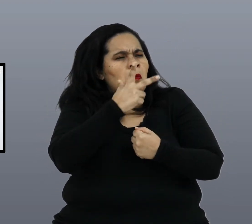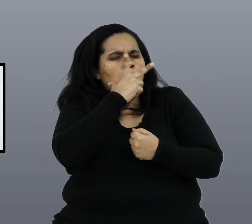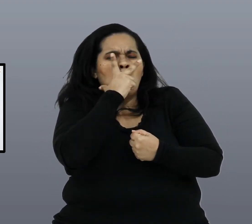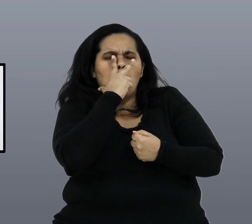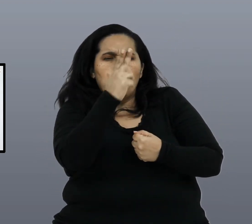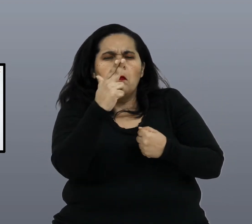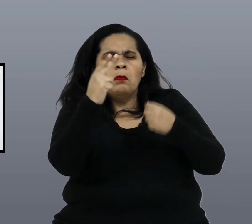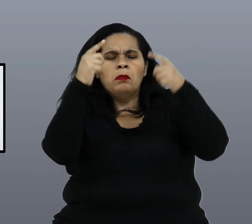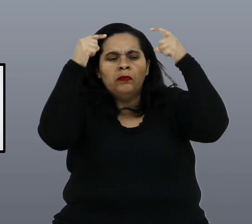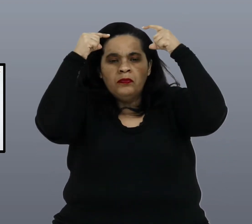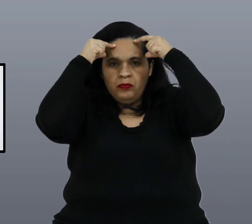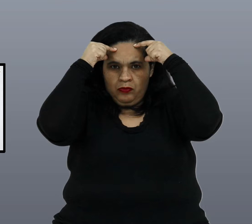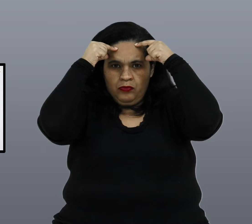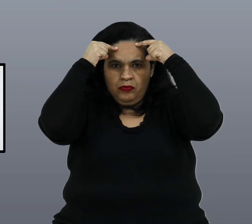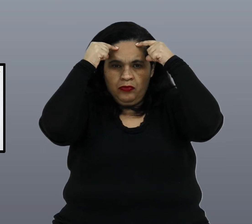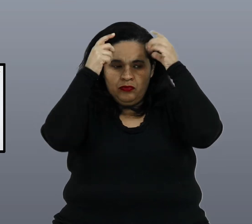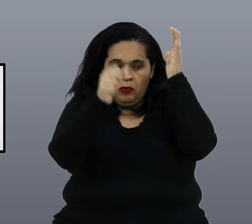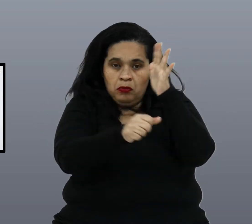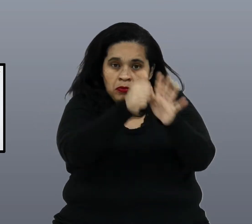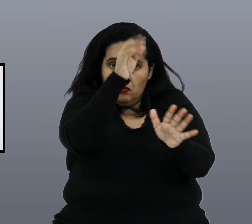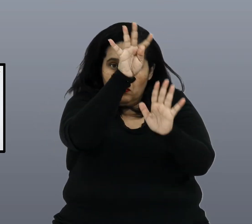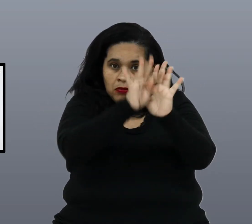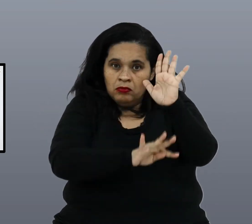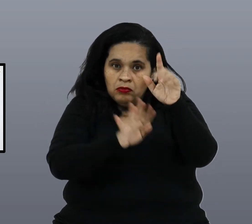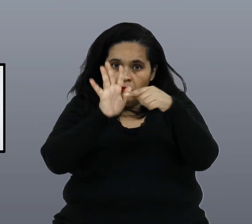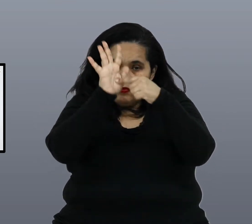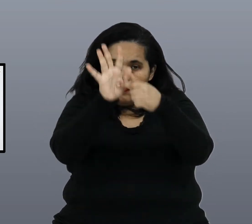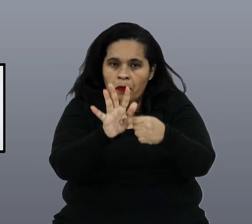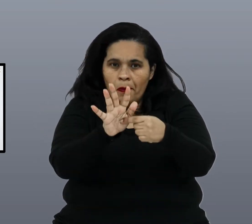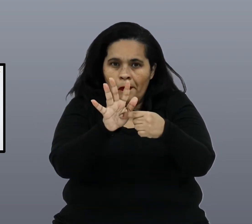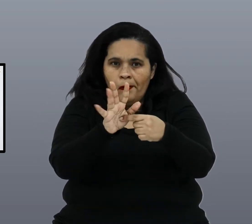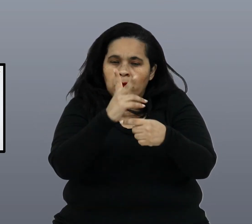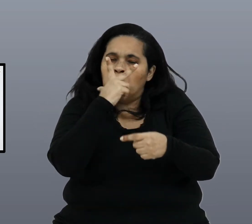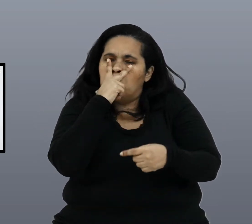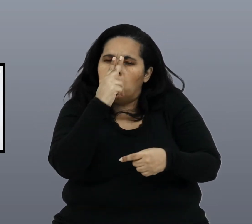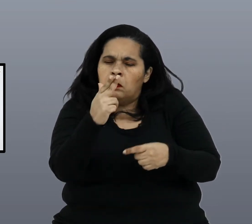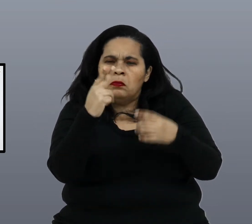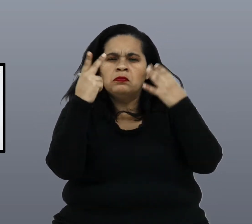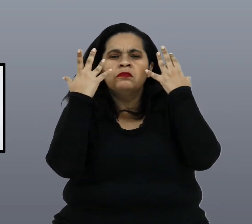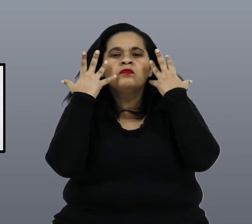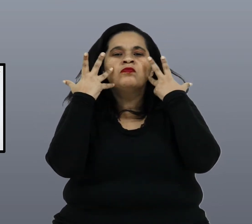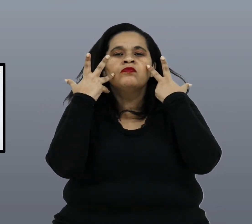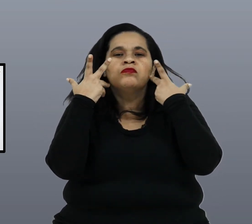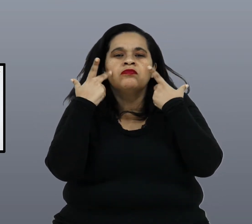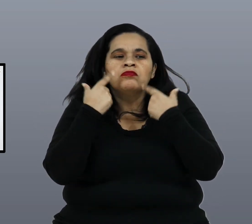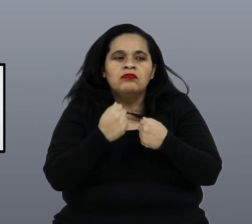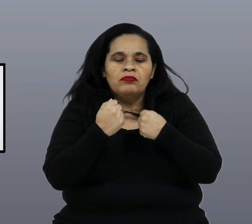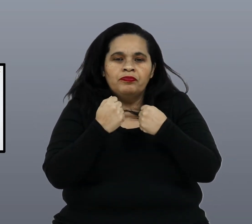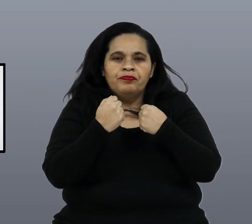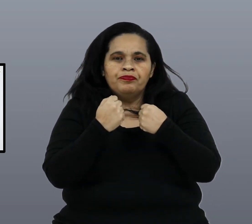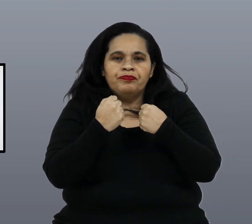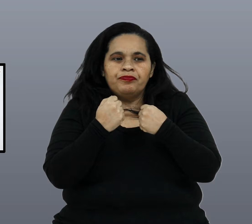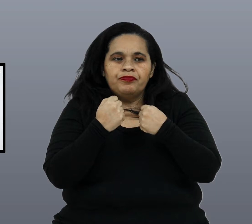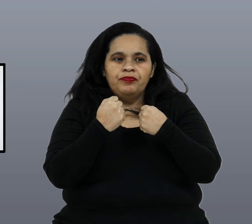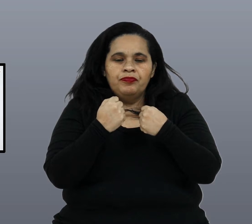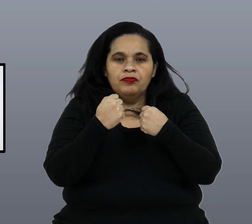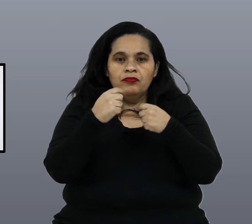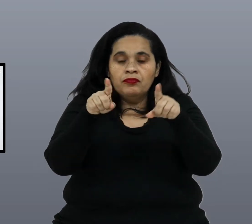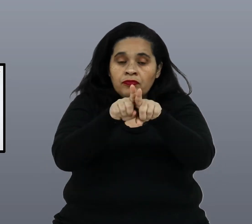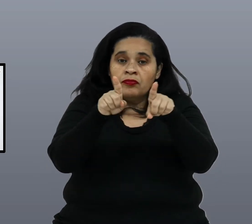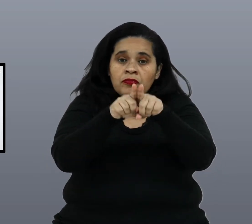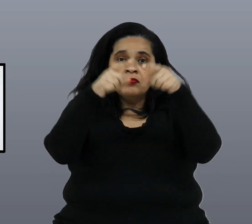um urso, né? O primeiro texto fala que parecia um leão. Aqui na mesma linha, né? Aparência de um